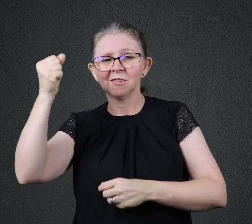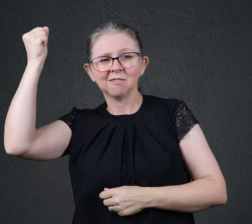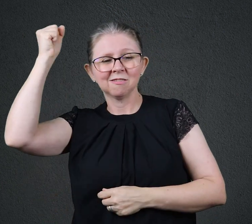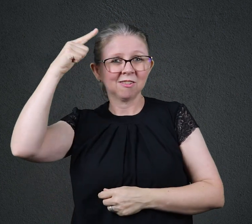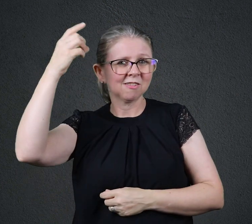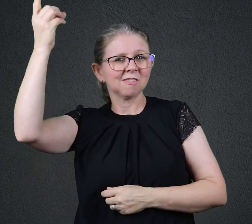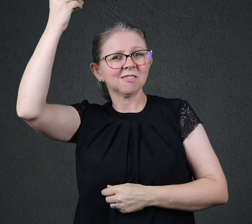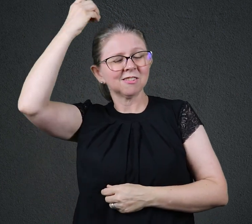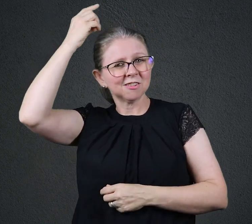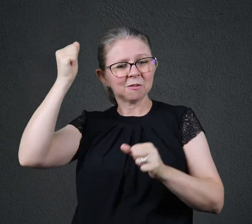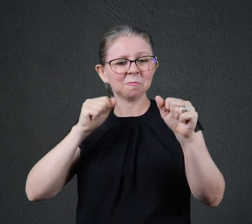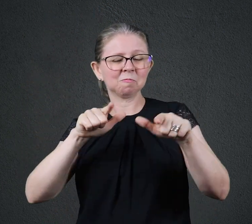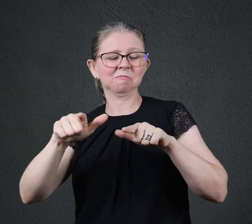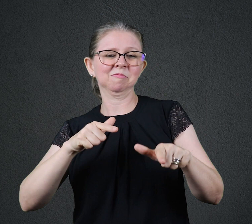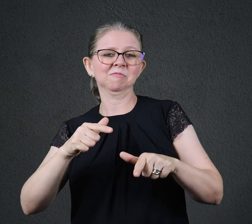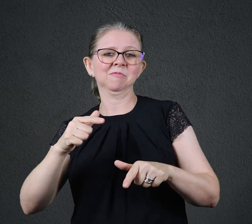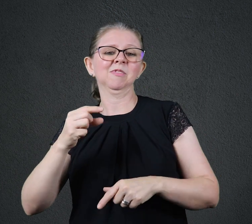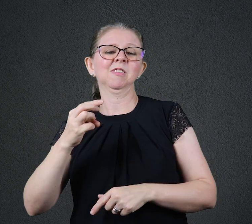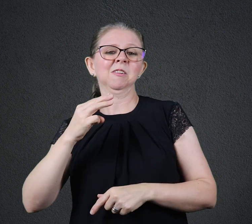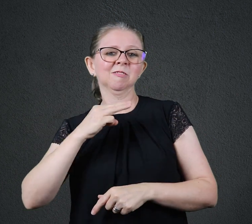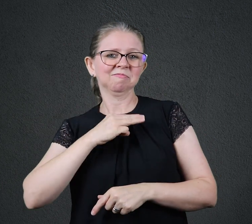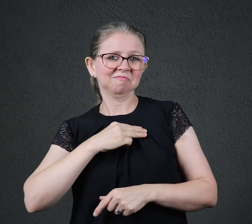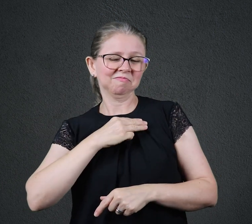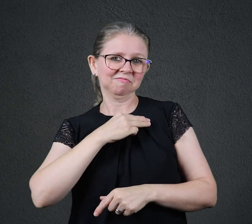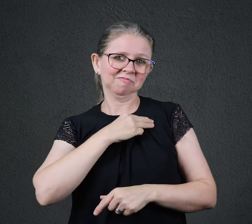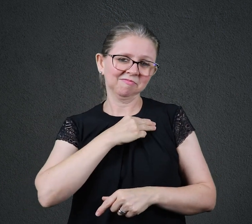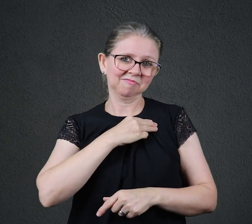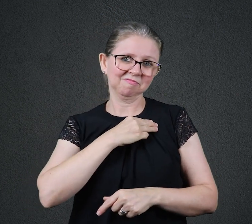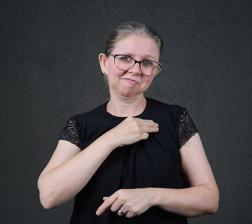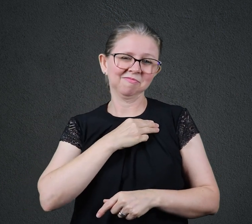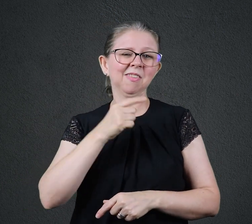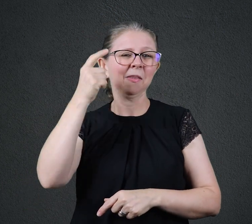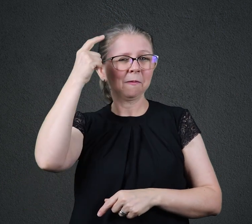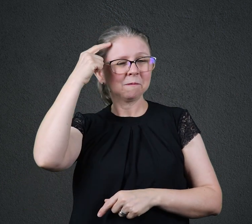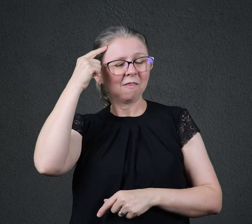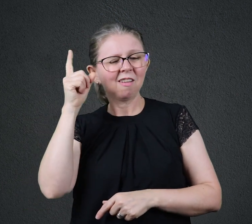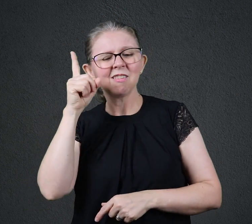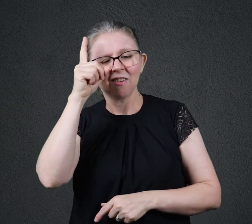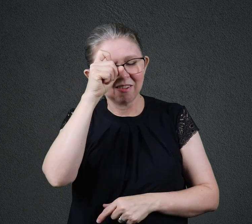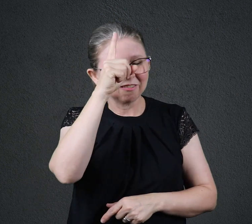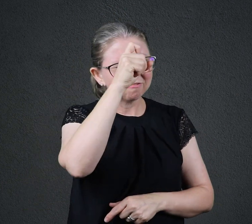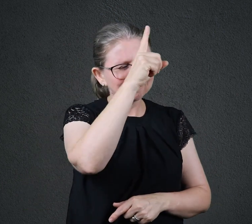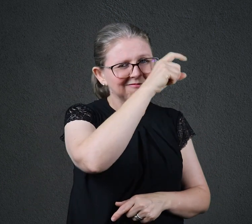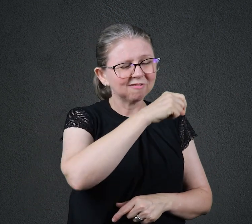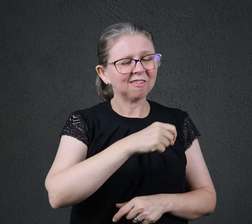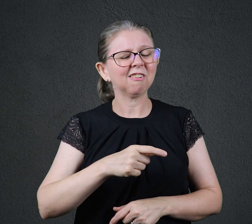ter notado que não é fácil conseguir fundos e voluntários para esse tipo de empreendimento. É por isso que muitas